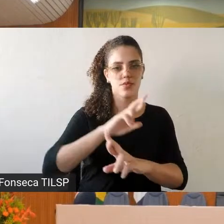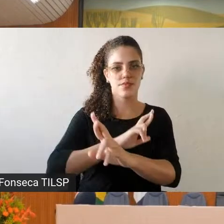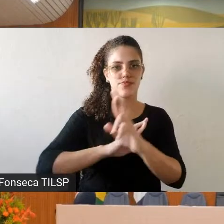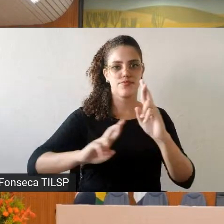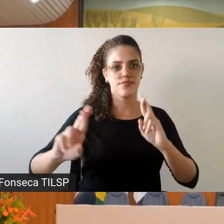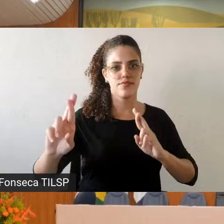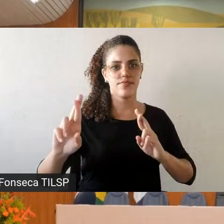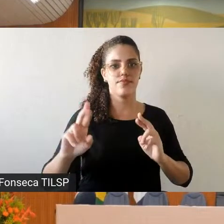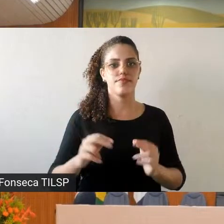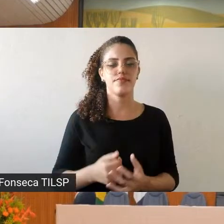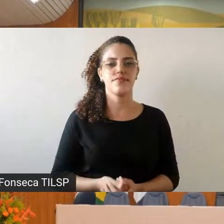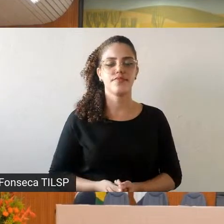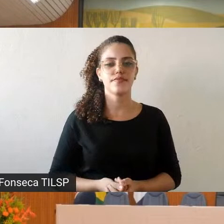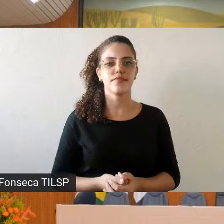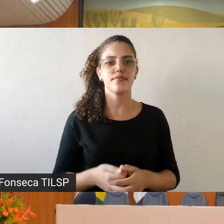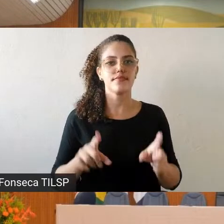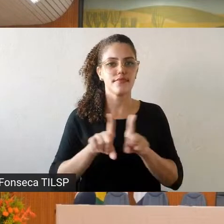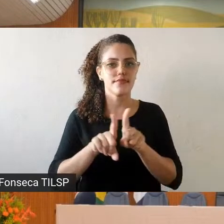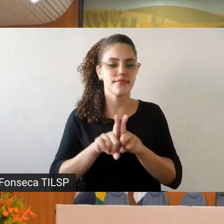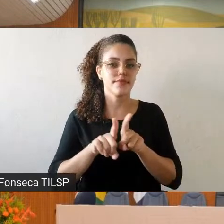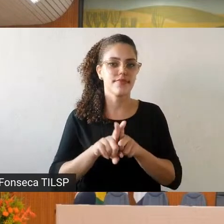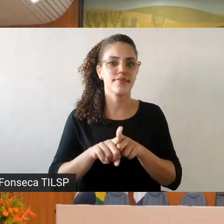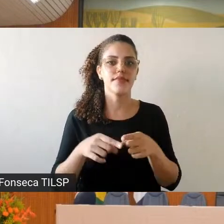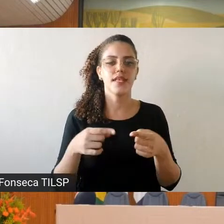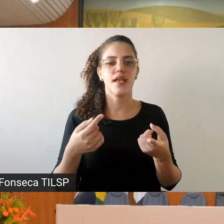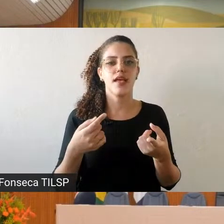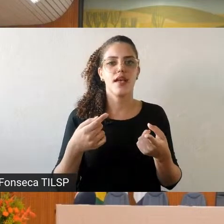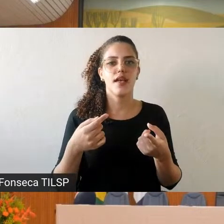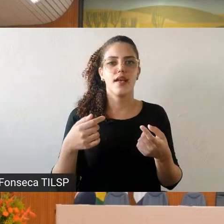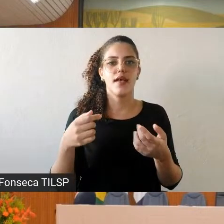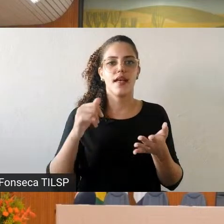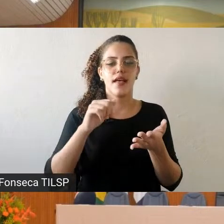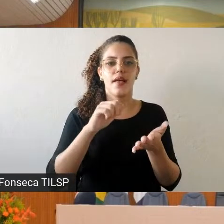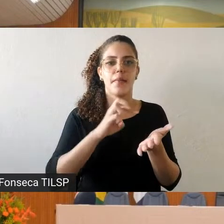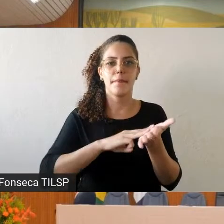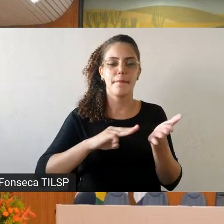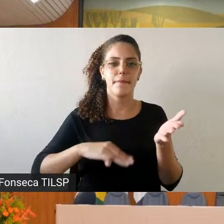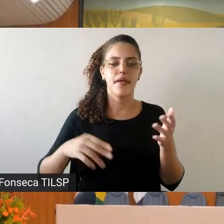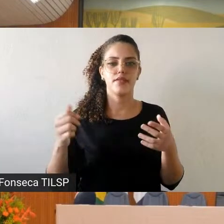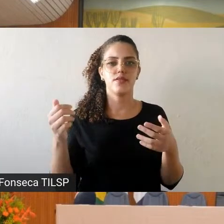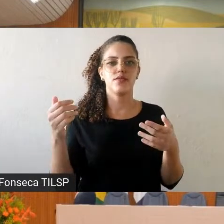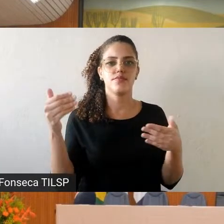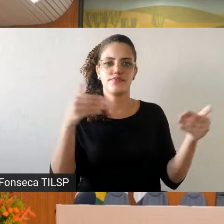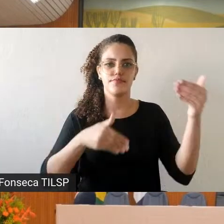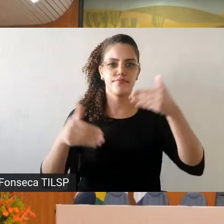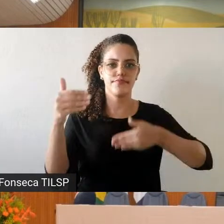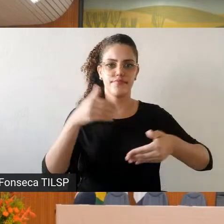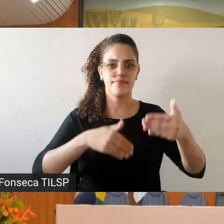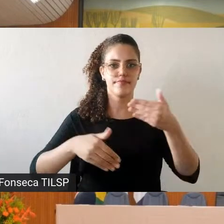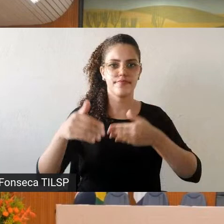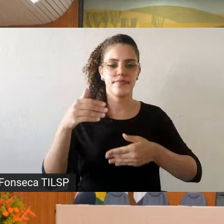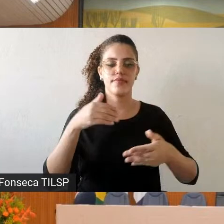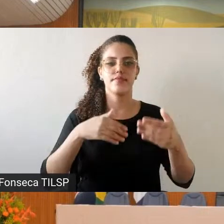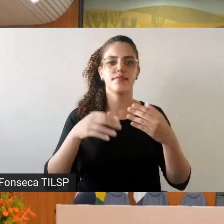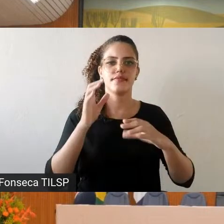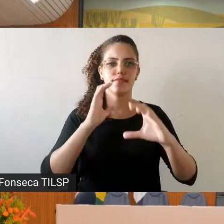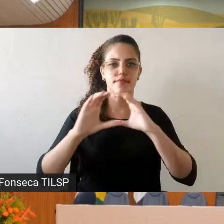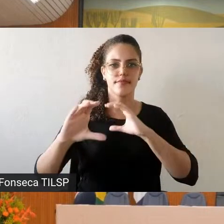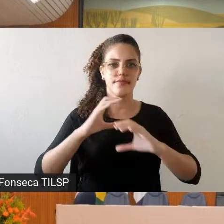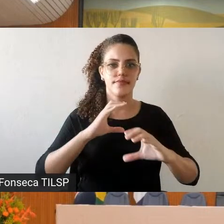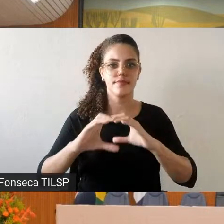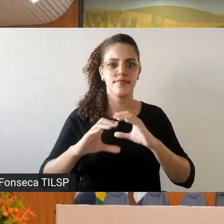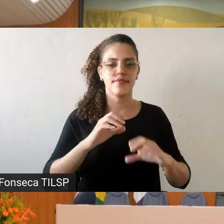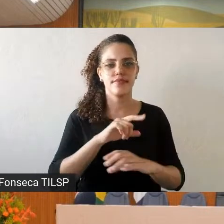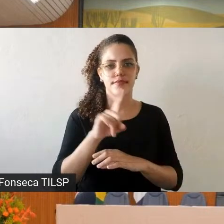dialógica. Vocês vão experimentar ao longo dos seus cursos, inclusive uma reformulação importante que está em curso